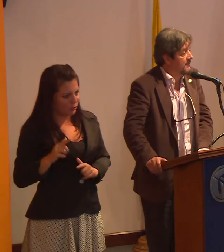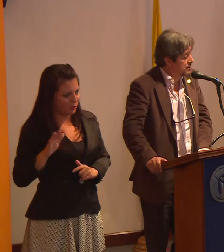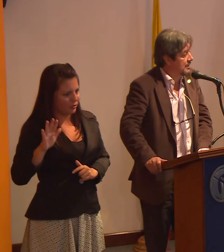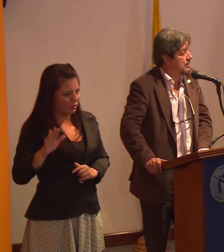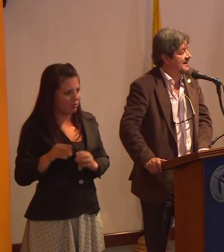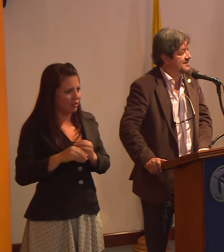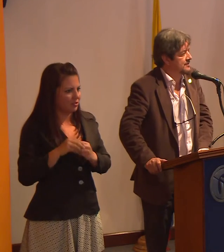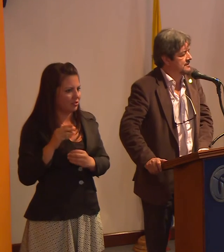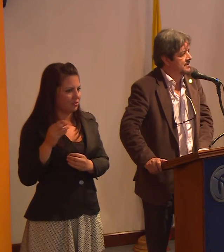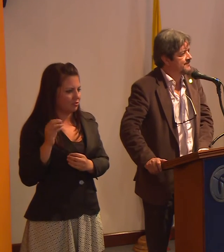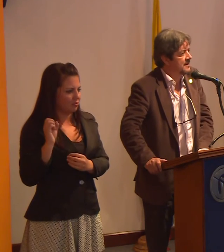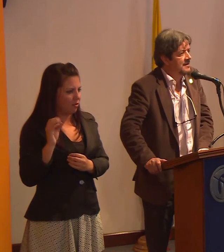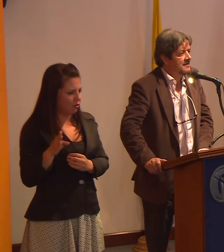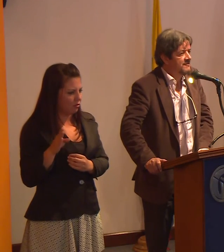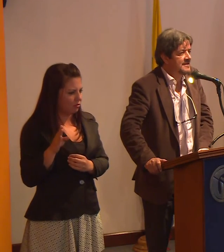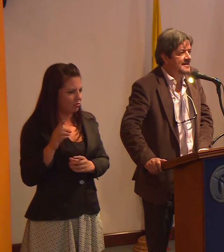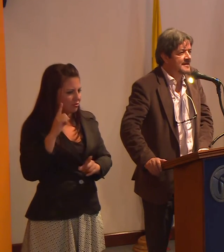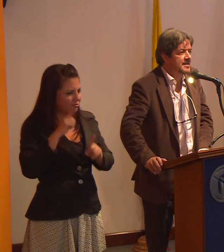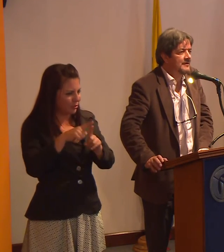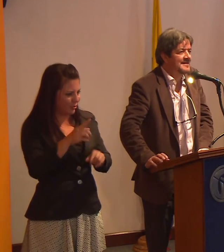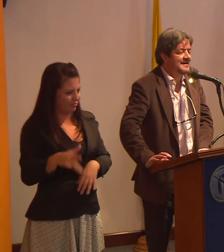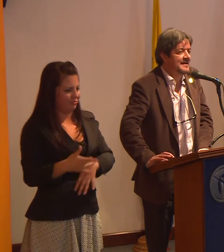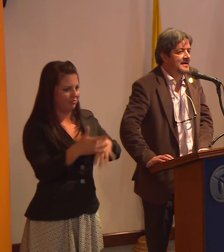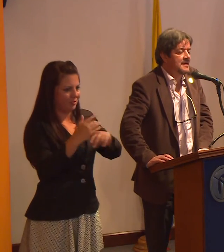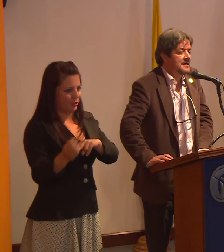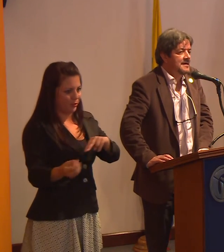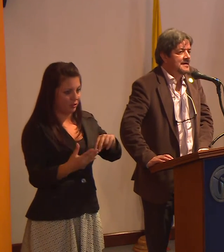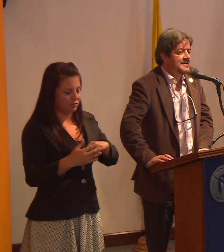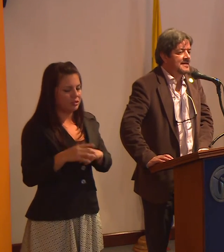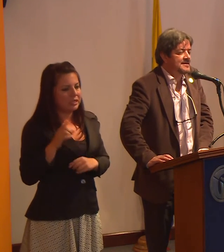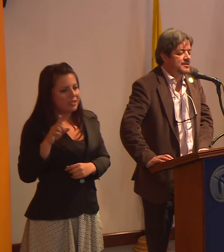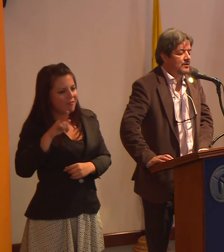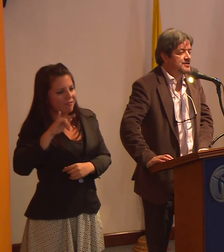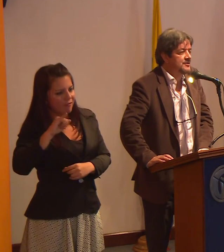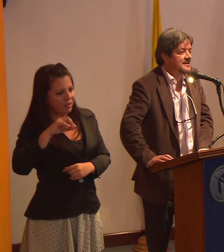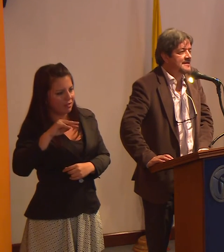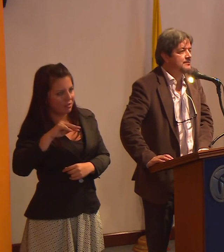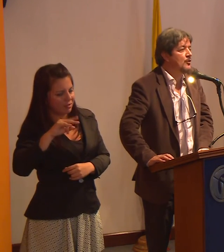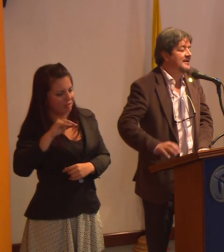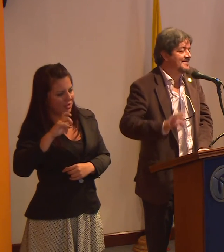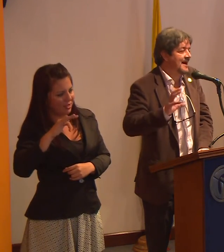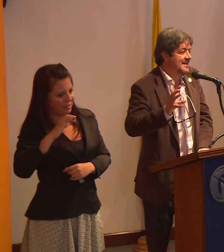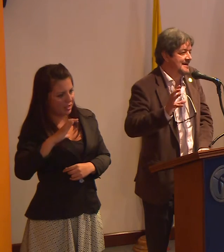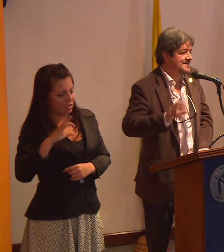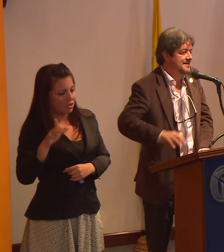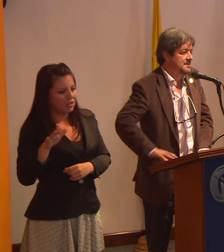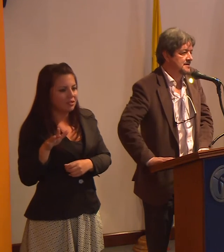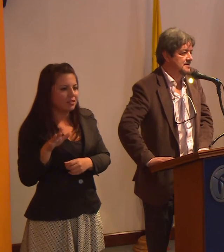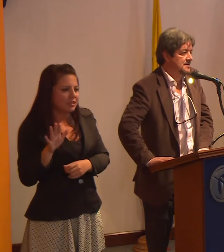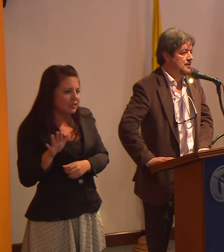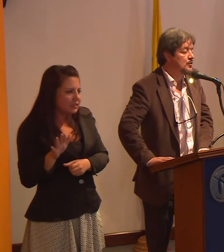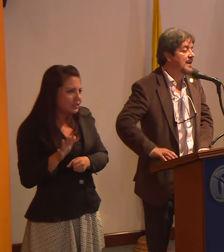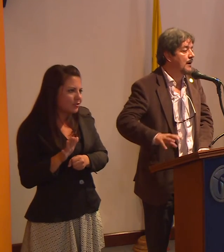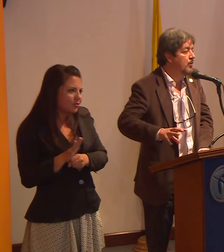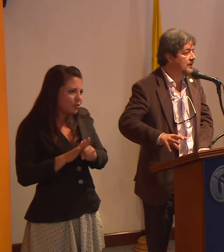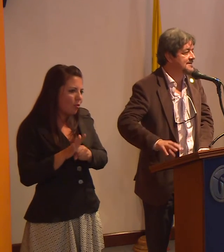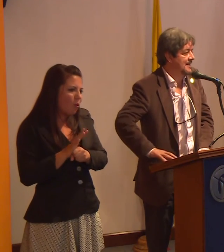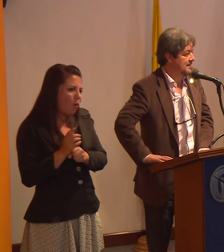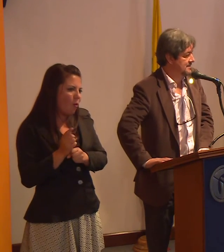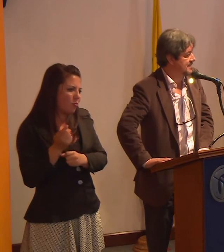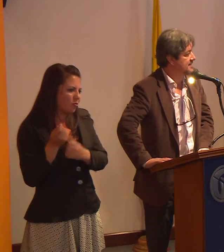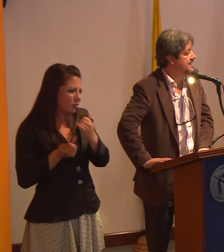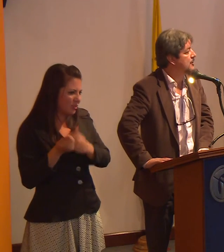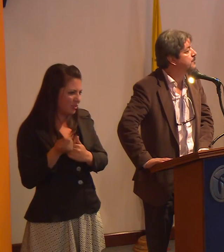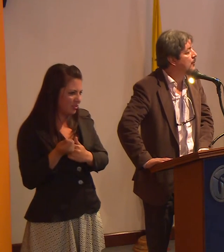respecto a fomento de la educación, Findeter tiene una serie de situaciones monetarias, una